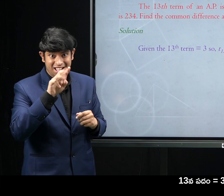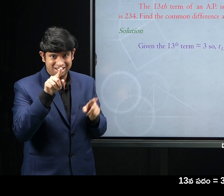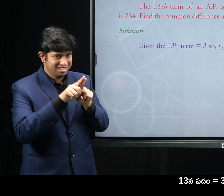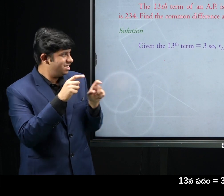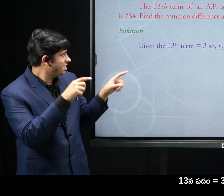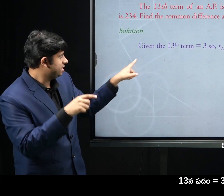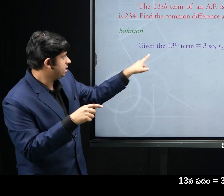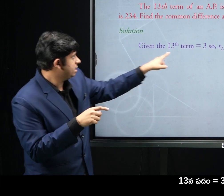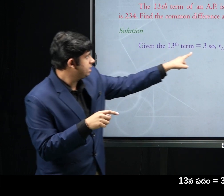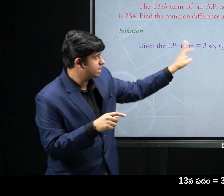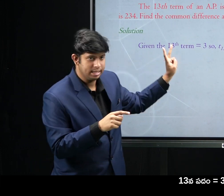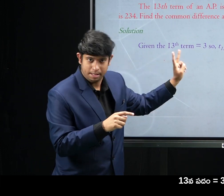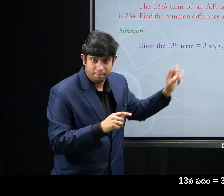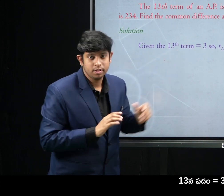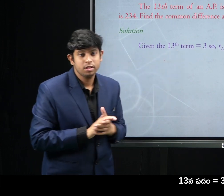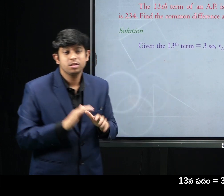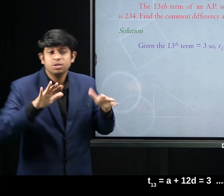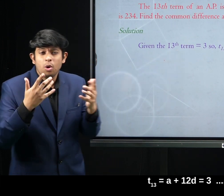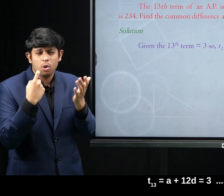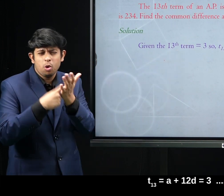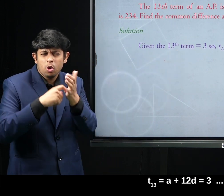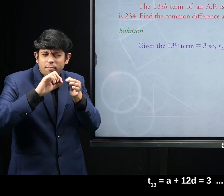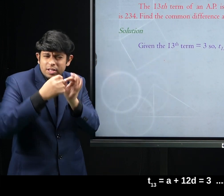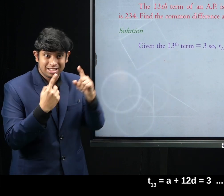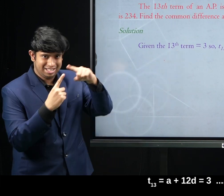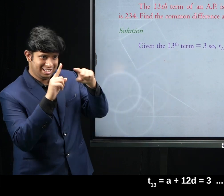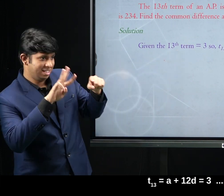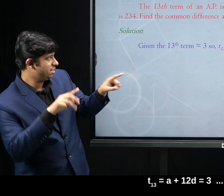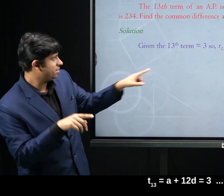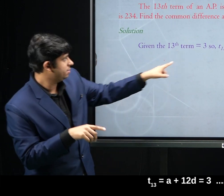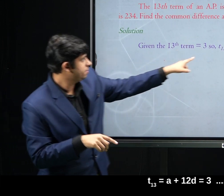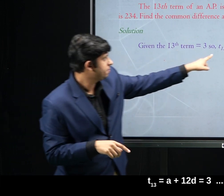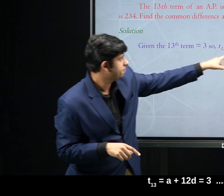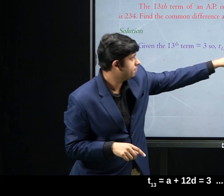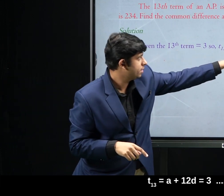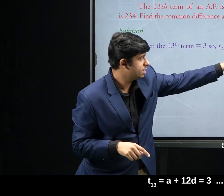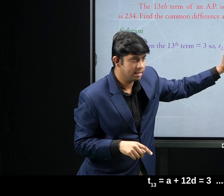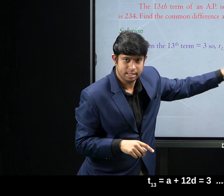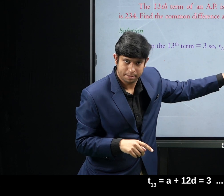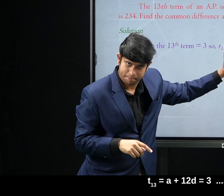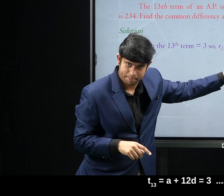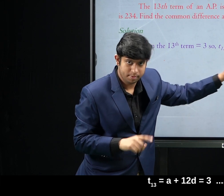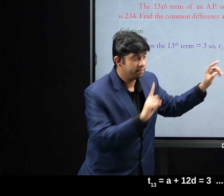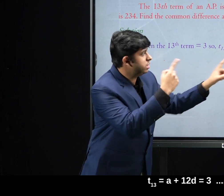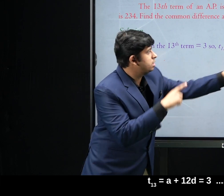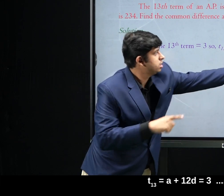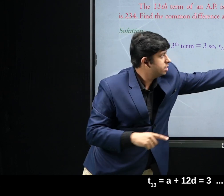పదం ఈజ్ ఈక్వల్ టు 3 కాబట్టి T13 ఈజ్ ఈక్వల్ టు A ప్లస్ 12D ఈజ్ ఈక్వల్ టు